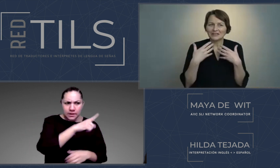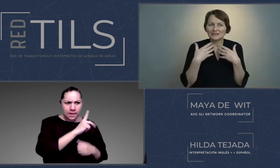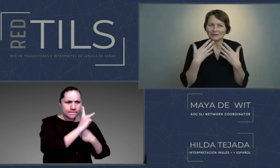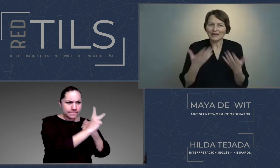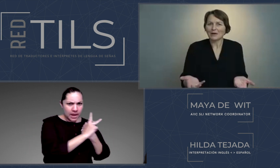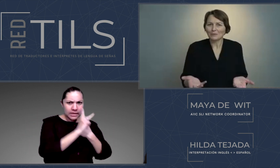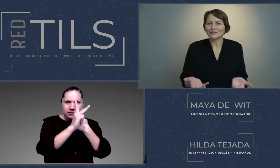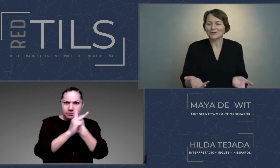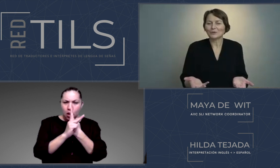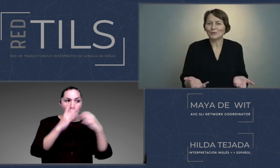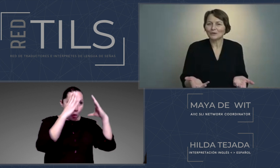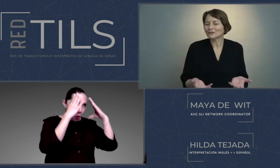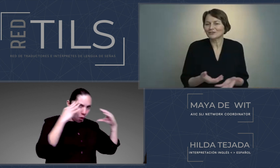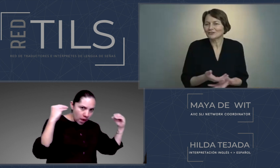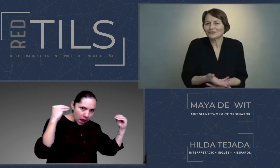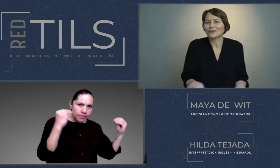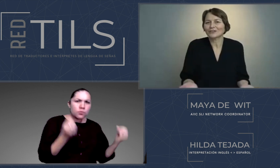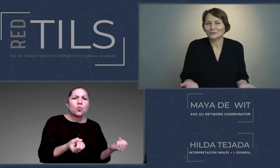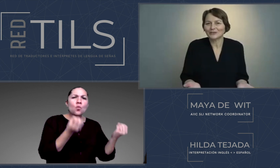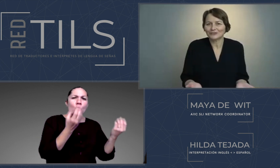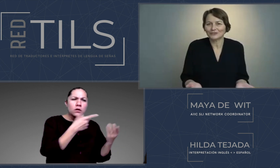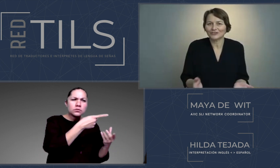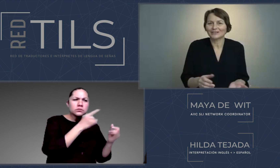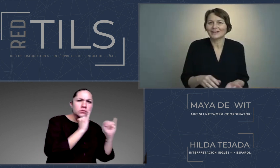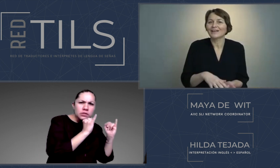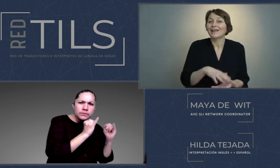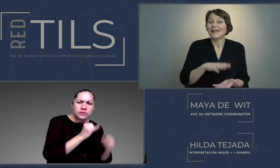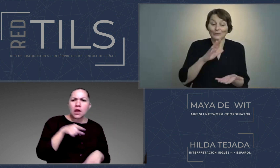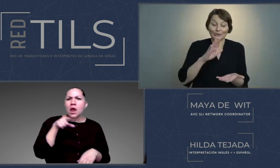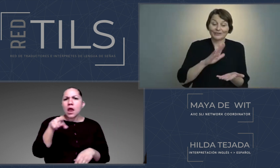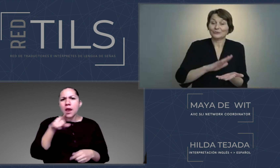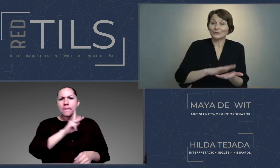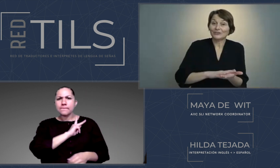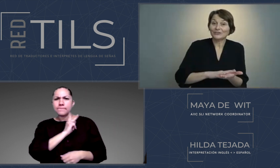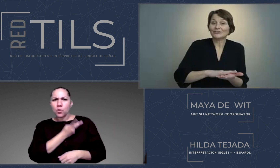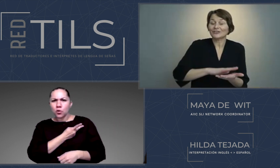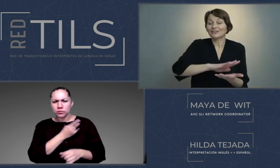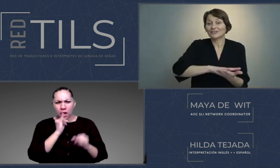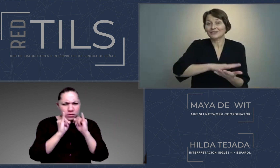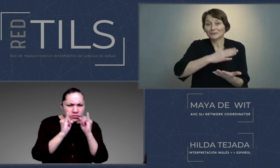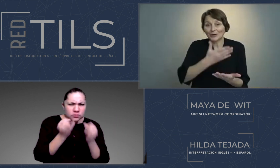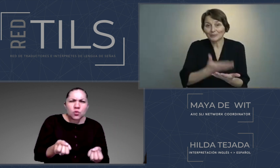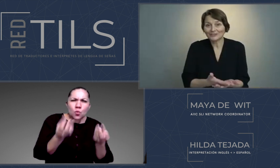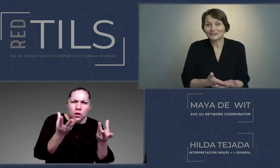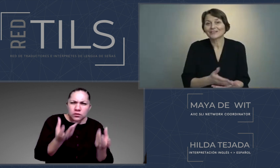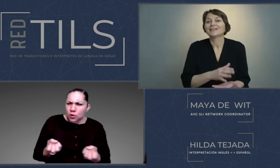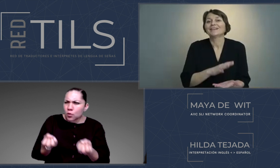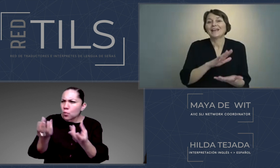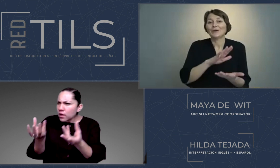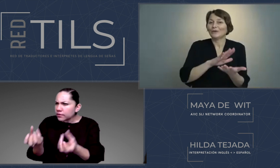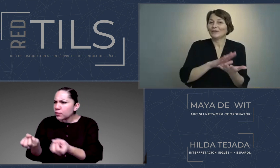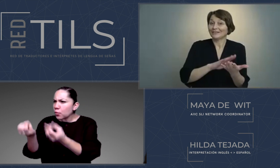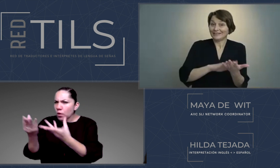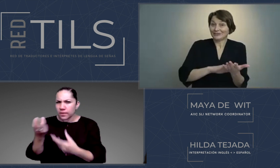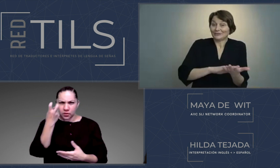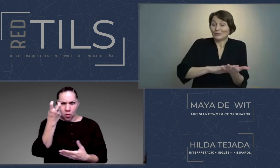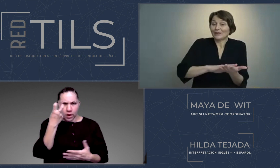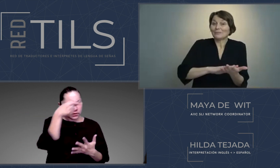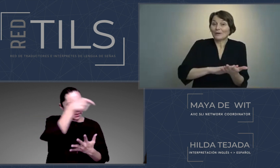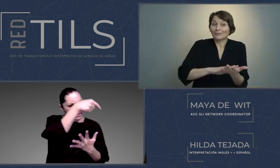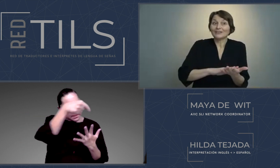así? Entonces mi curiosidad dice, bueno, pues quiero saber más. Entonces empecé a investigar y con la investigación empecé a